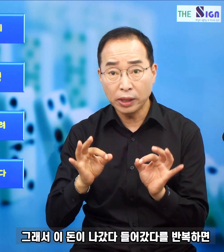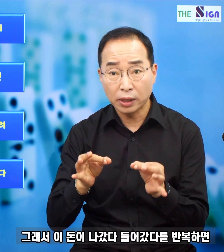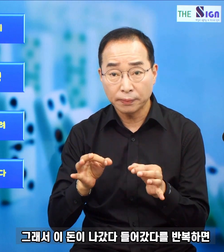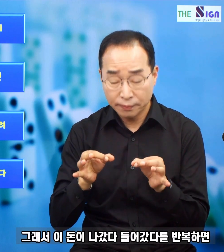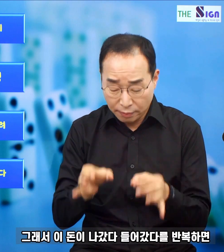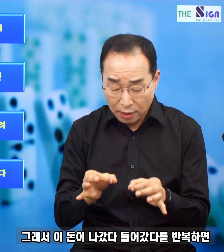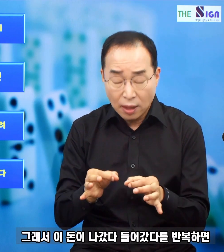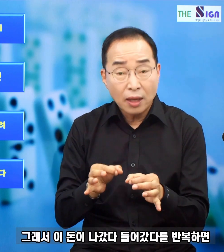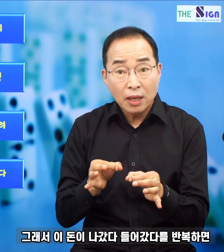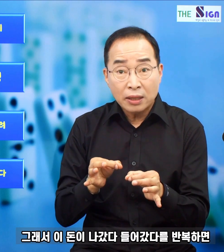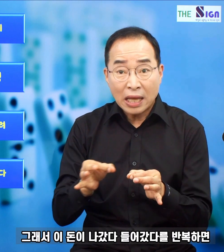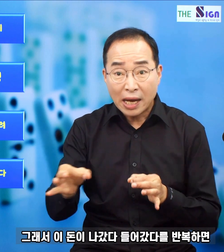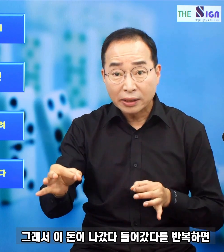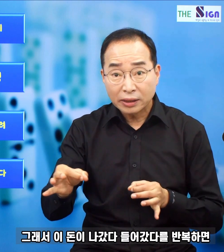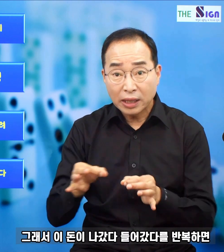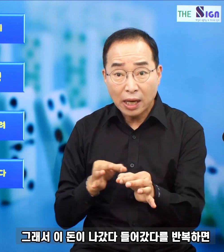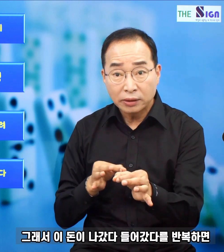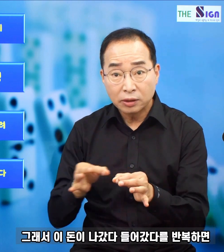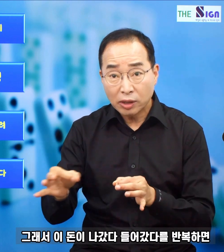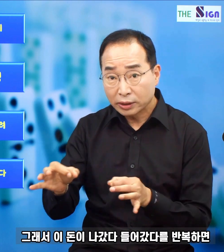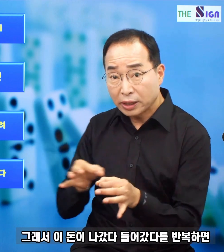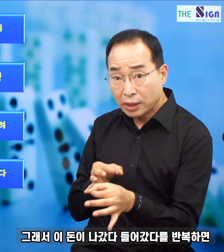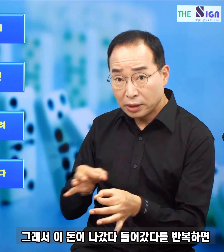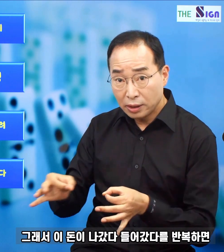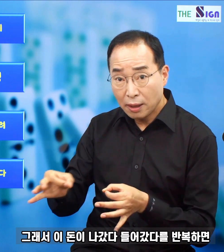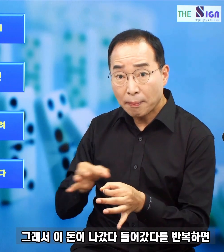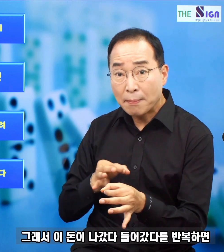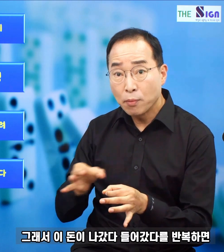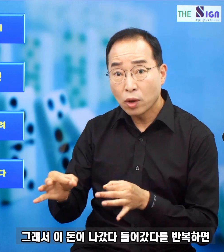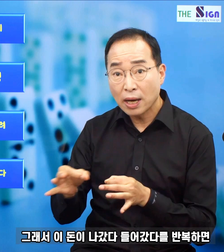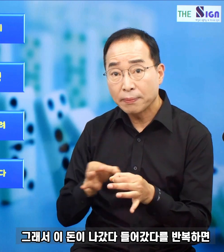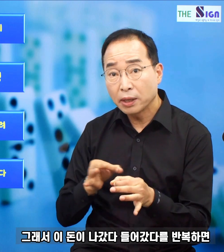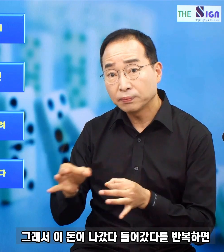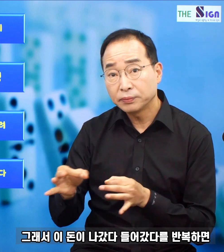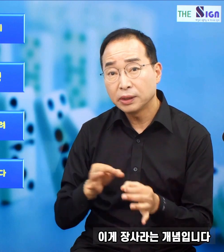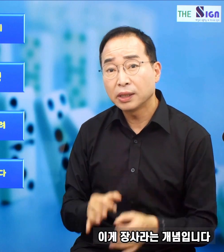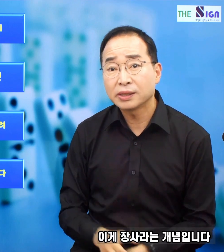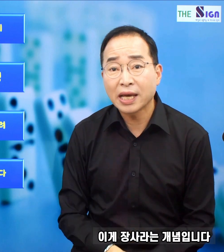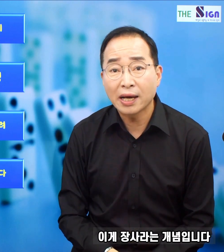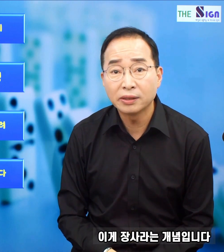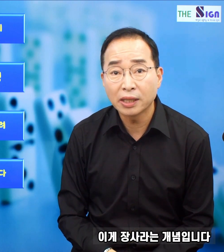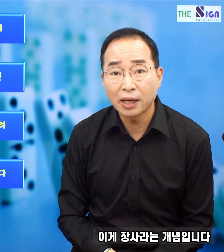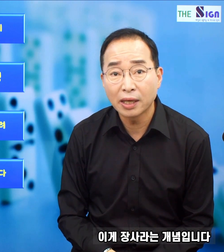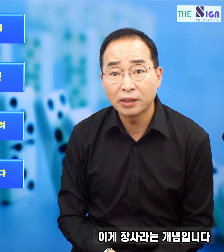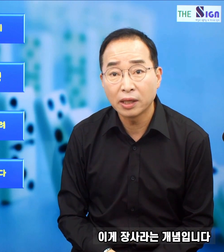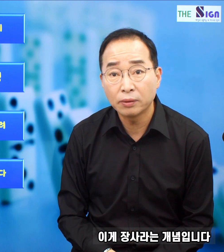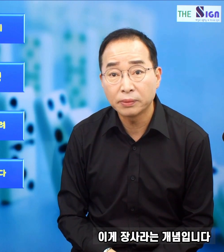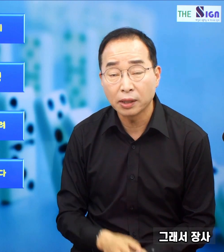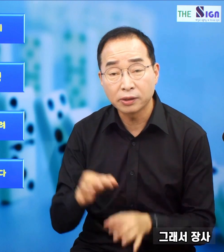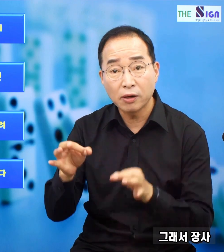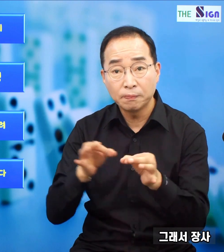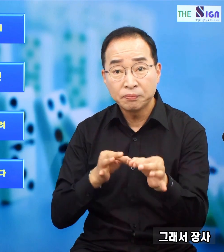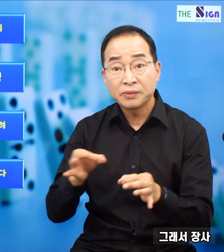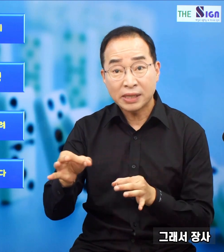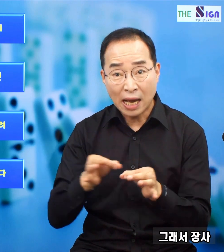돈이 나갔다 들어갔다를 반복하면 이게 장사라는 개념입니다. 그래서